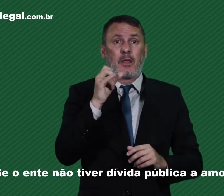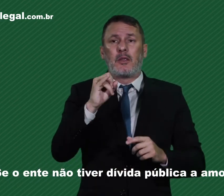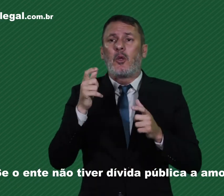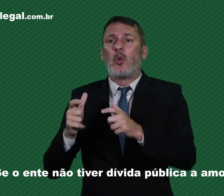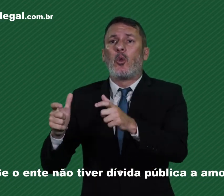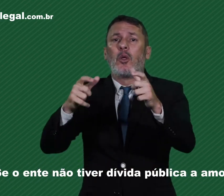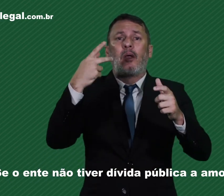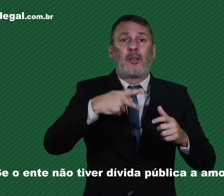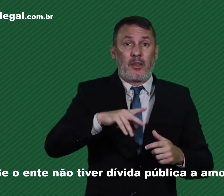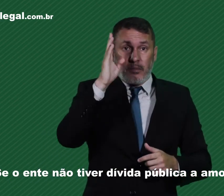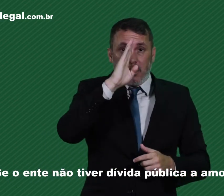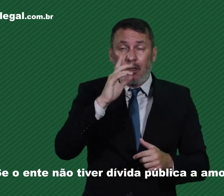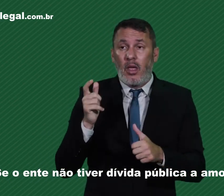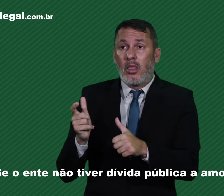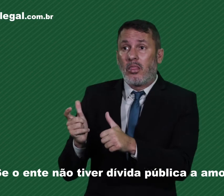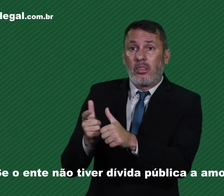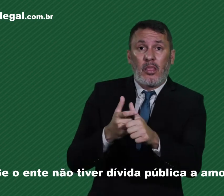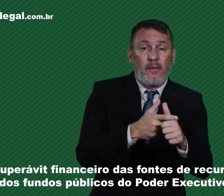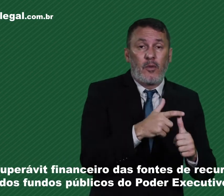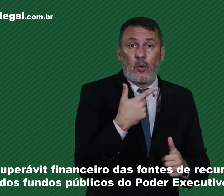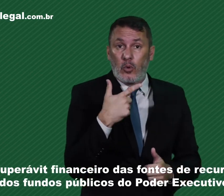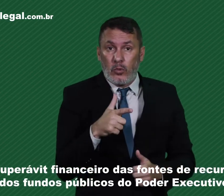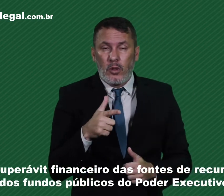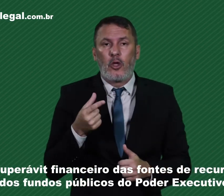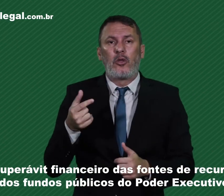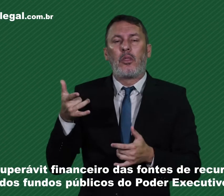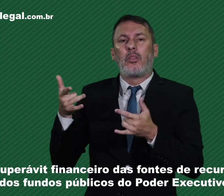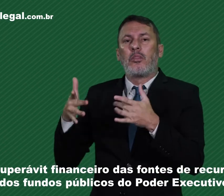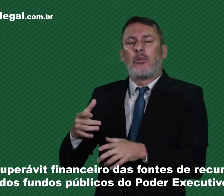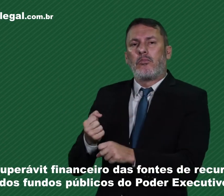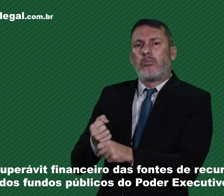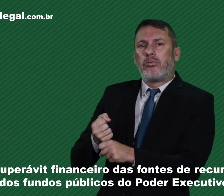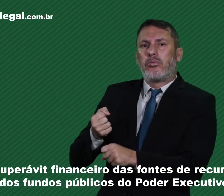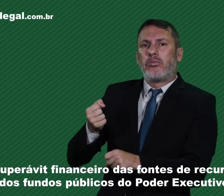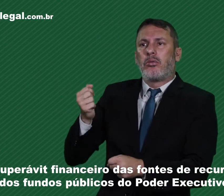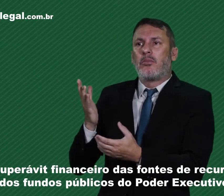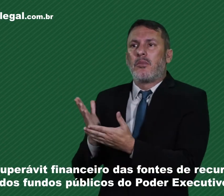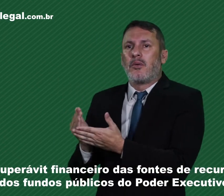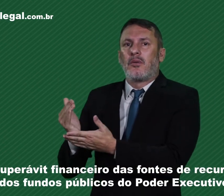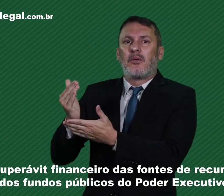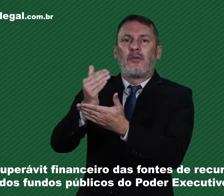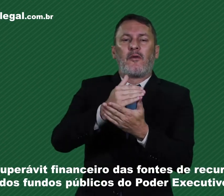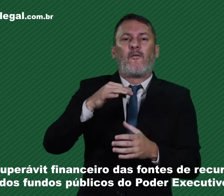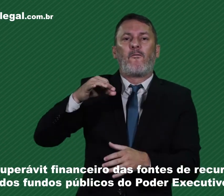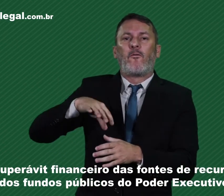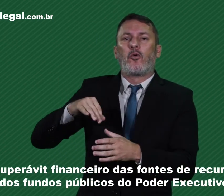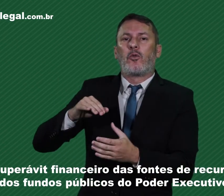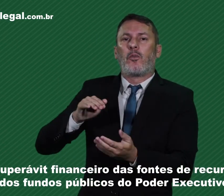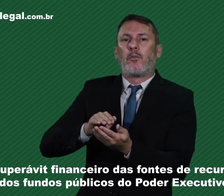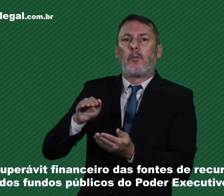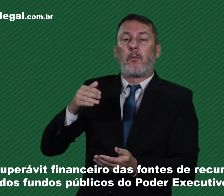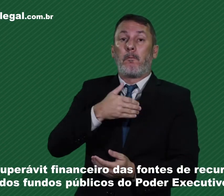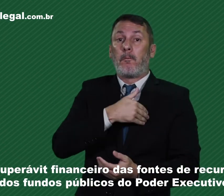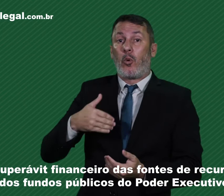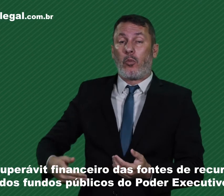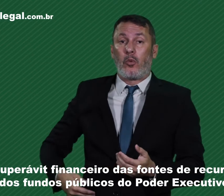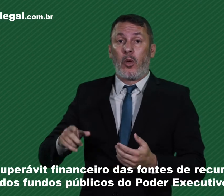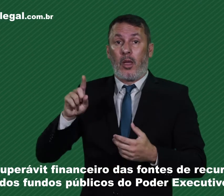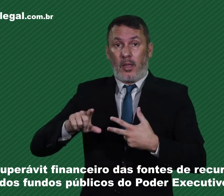não tiver dívida pública amortizar o superávit financeiro das fontes de recursos dos Fundos públicos do Poder Executivo